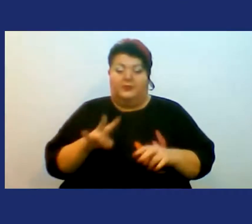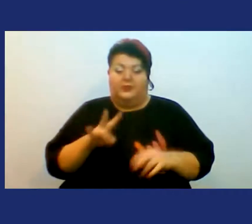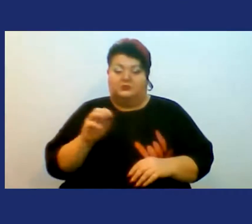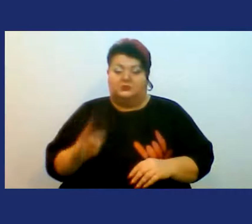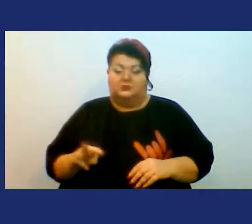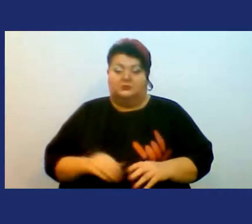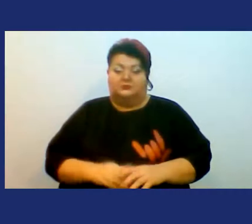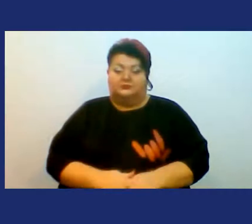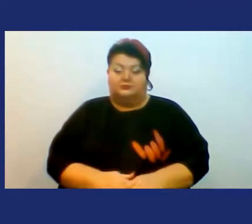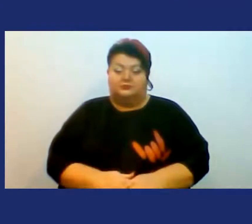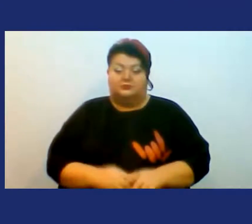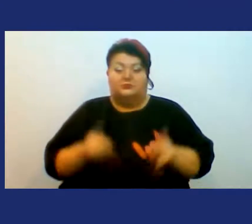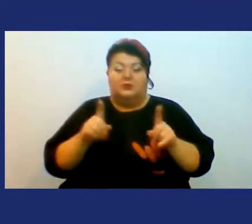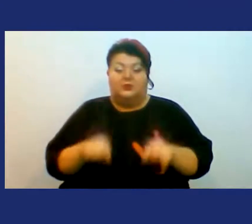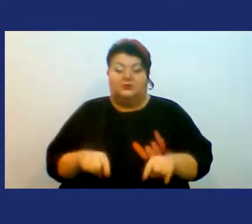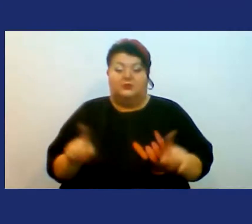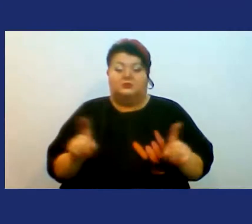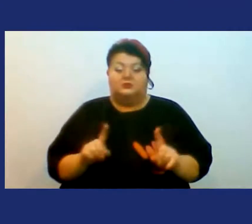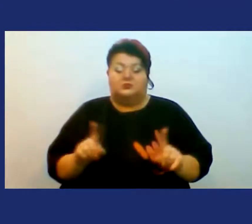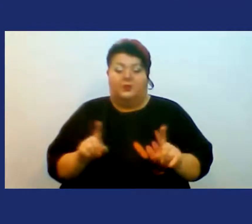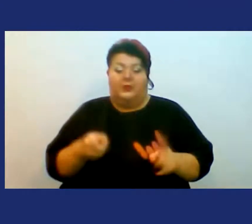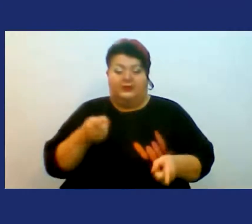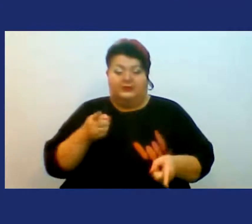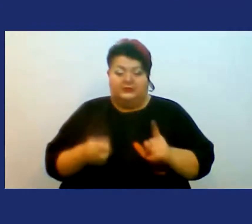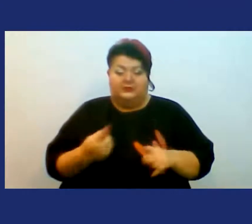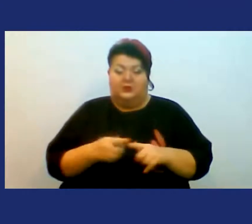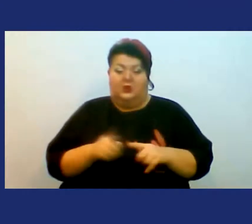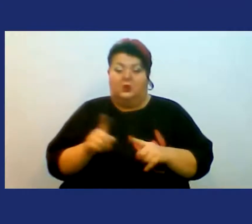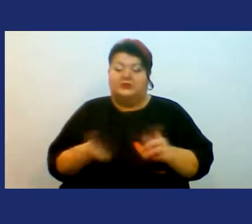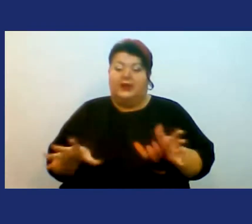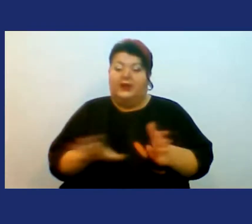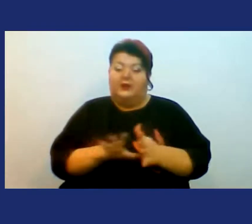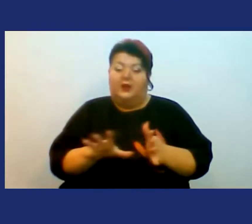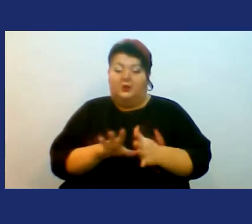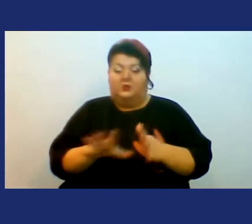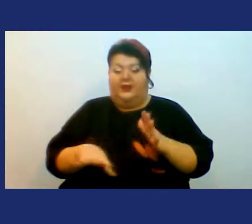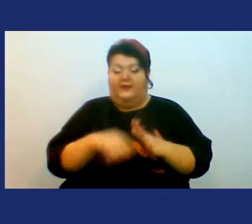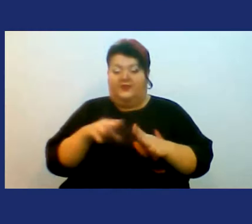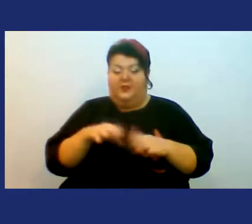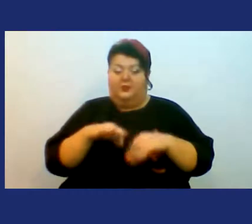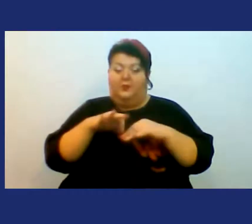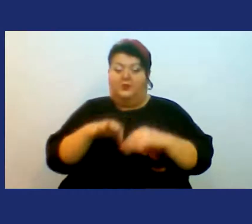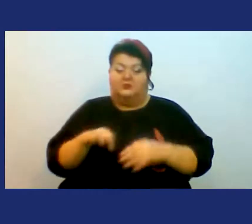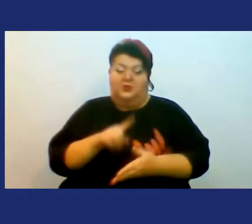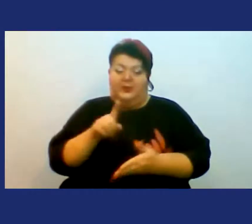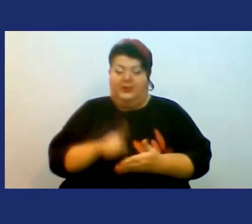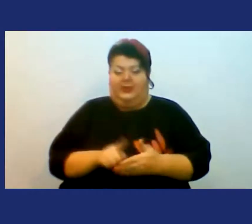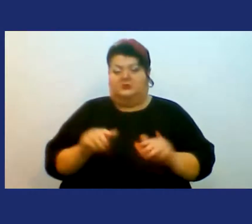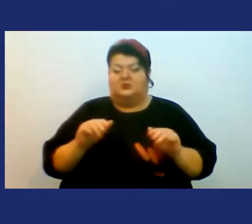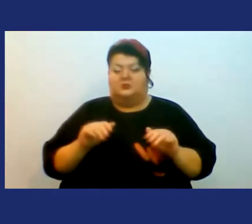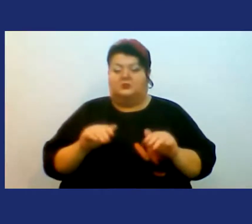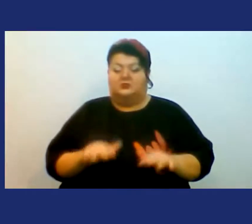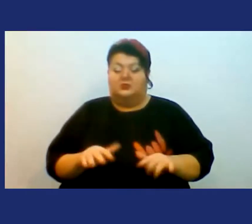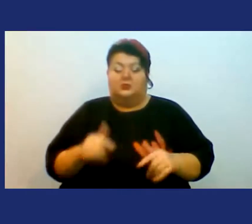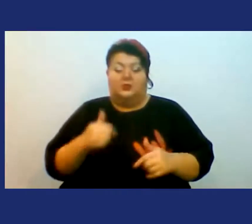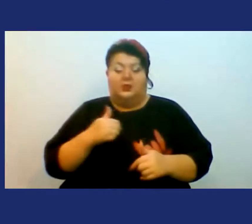Тим, щоб дійсно ці рекордні вибори пройшли належним чином. Я